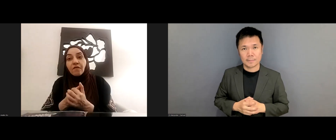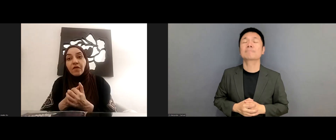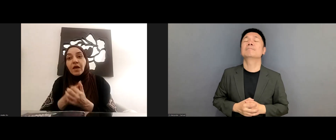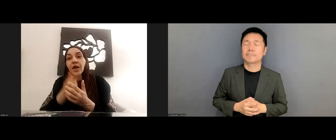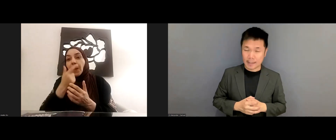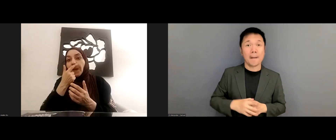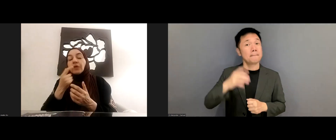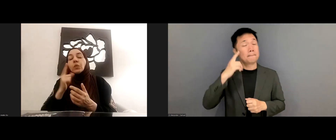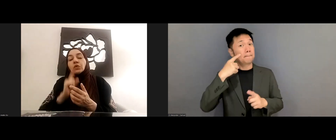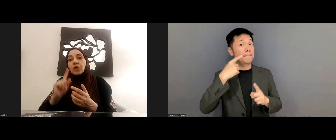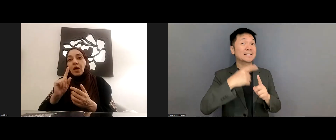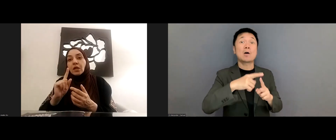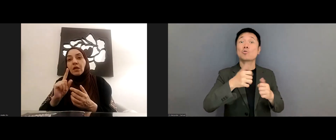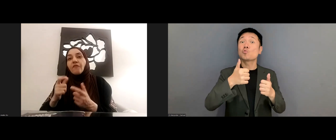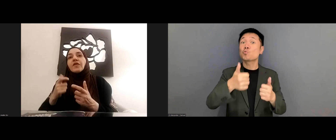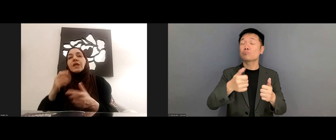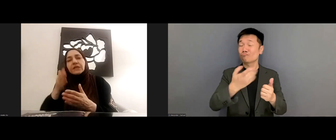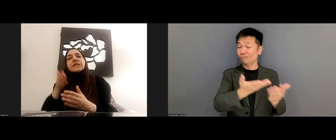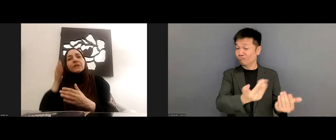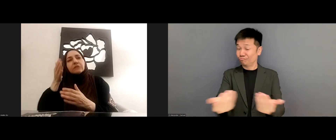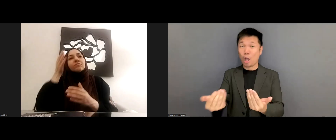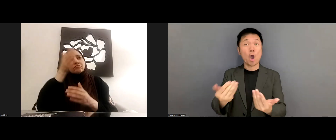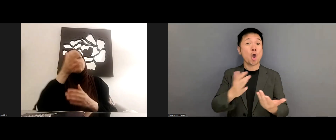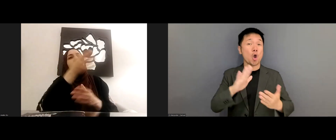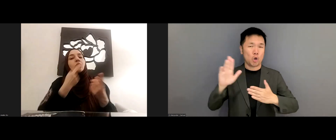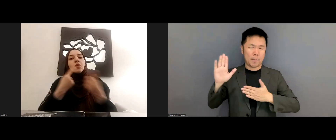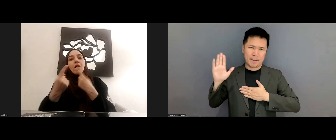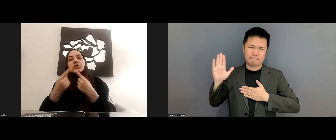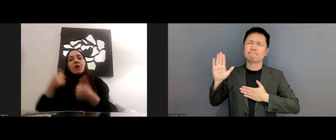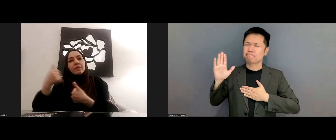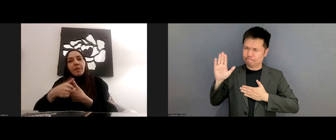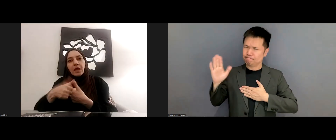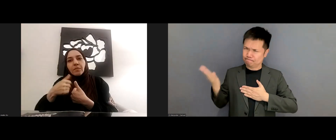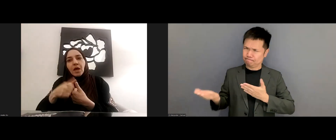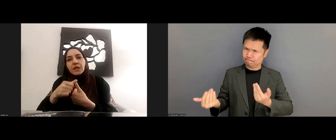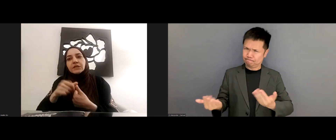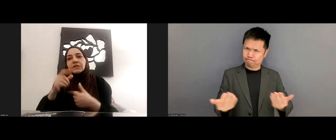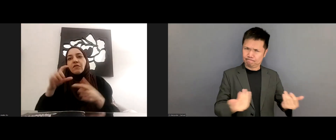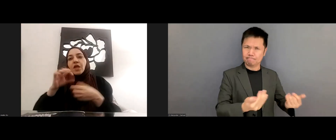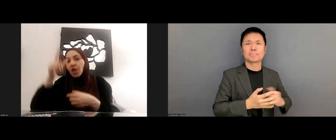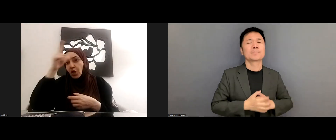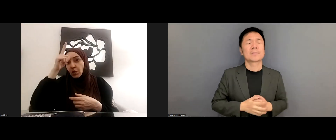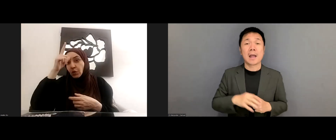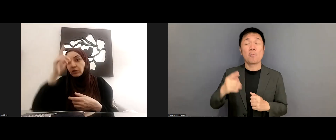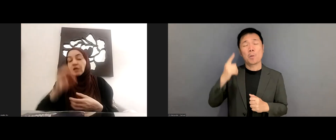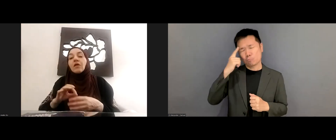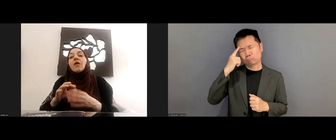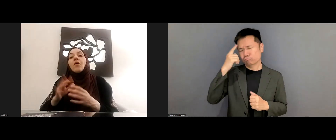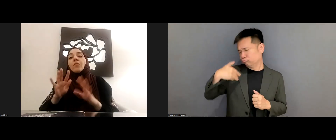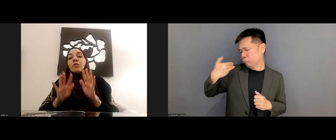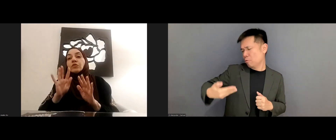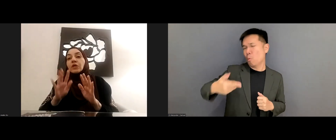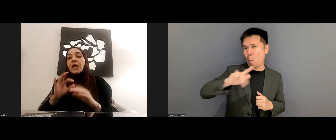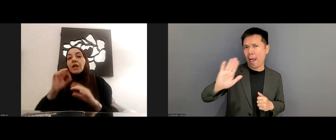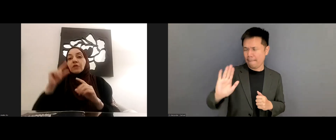a سيكون لنا جولات commitment. أخرى لن ننتهي بعد I من believe النقاشات that مع we're going to المؤسسات have المجتمع more المدني بالأردن meetings with والشركاء من المنظمات الدولية NGOs and